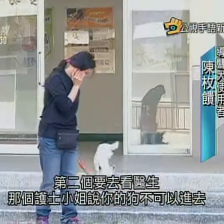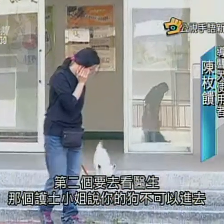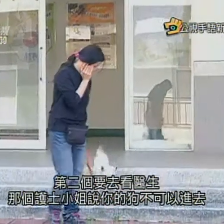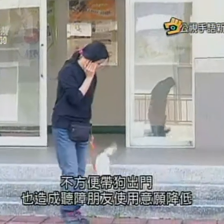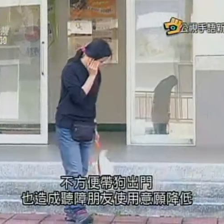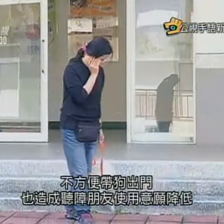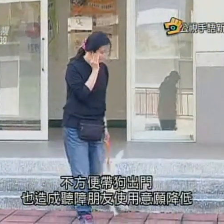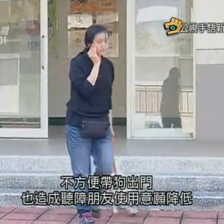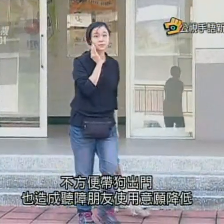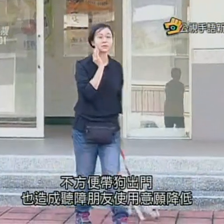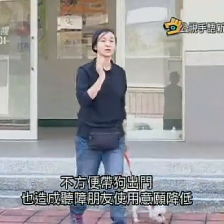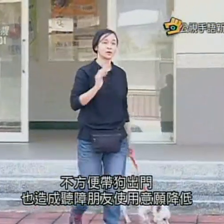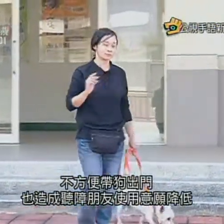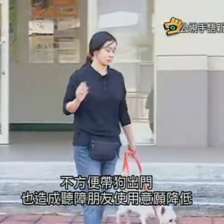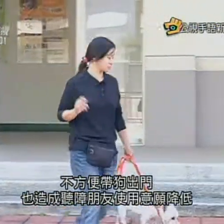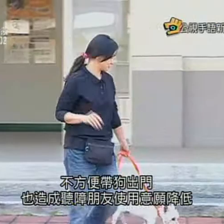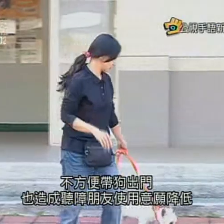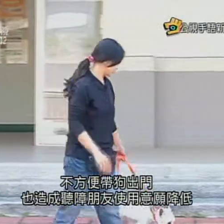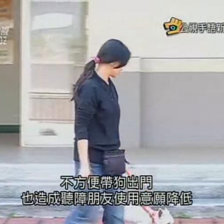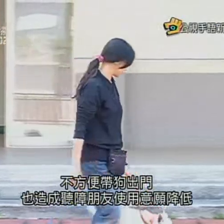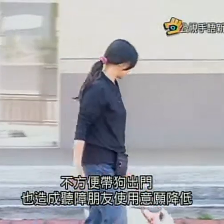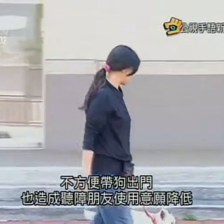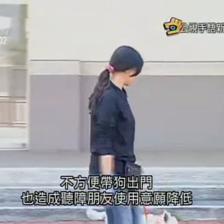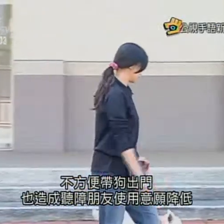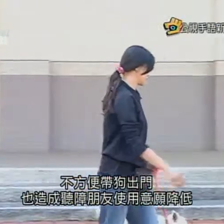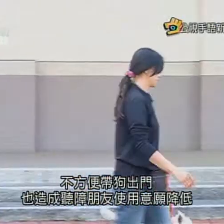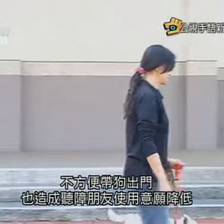方便带狗出门，也造成听障朋友使用意愿降低。